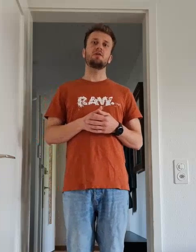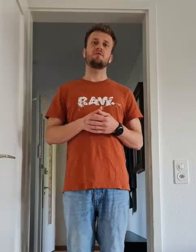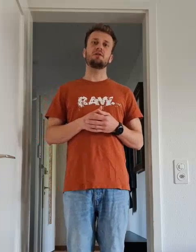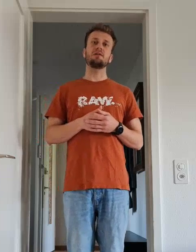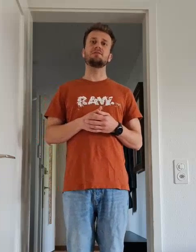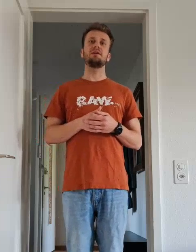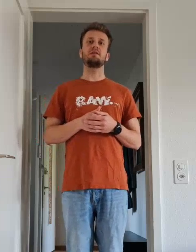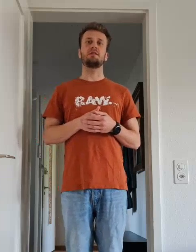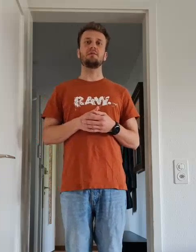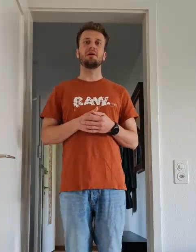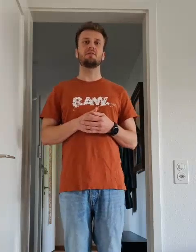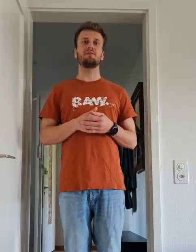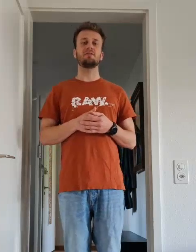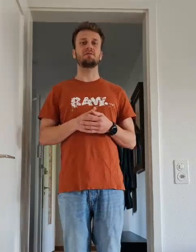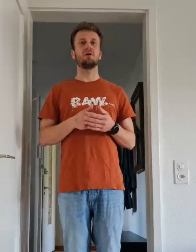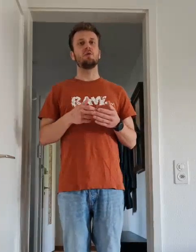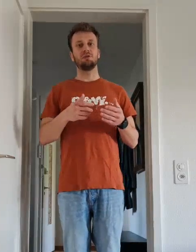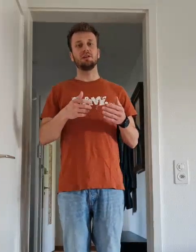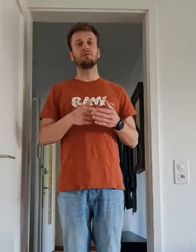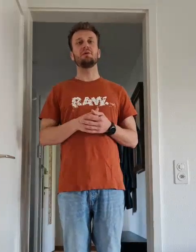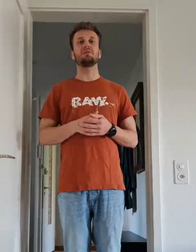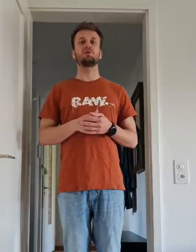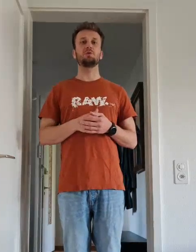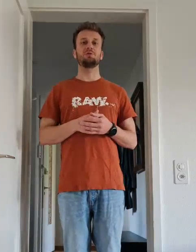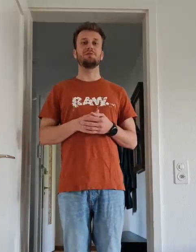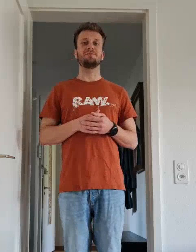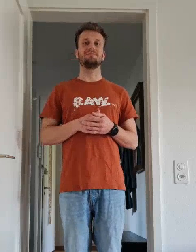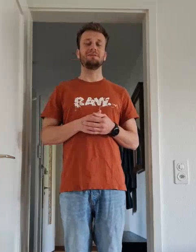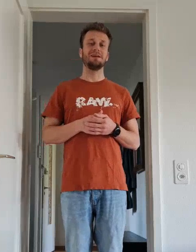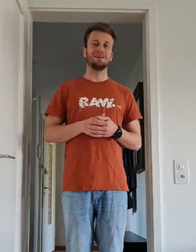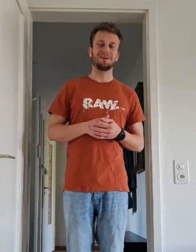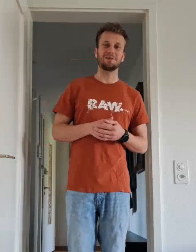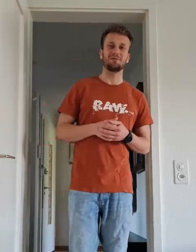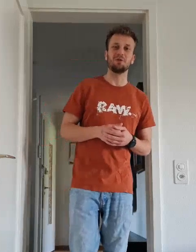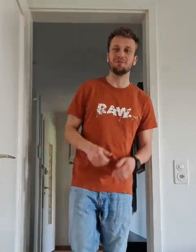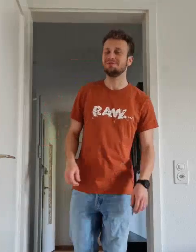für eine ganzheitliche Gebärdenerfassung und Interpretation sein. Danke vielmals.